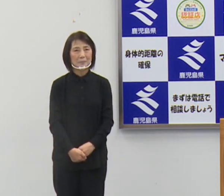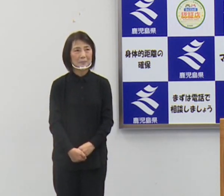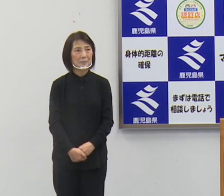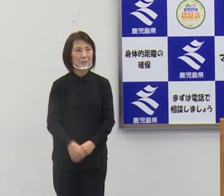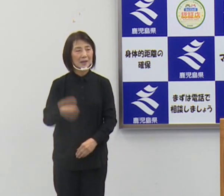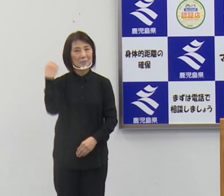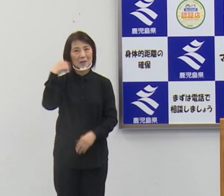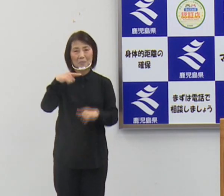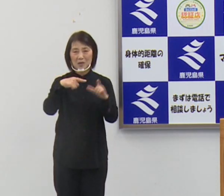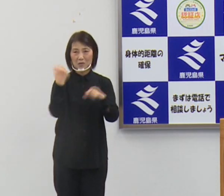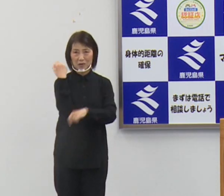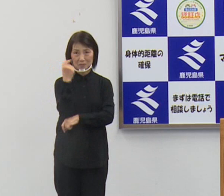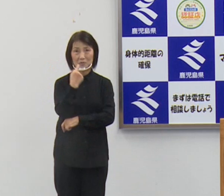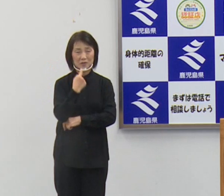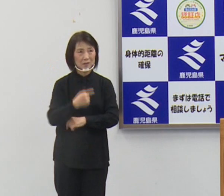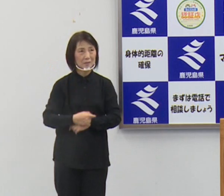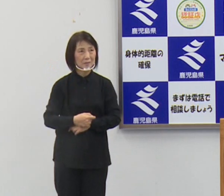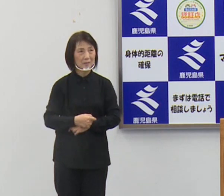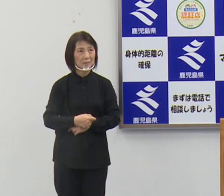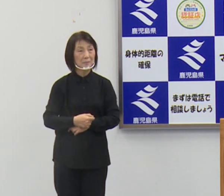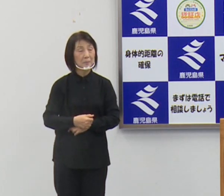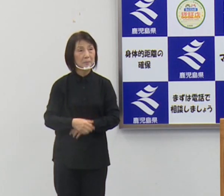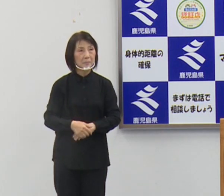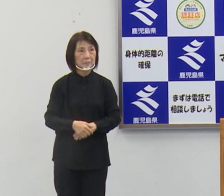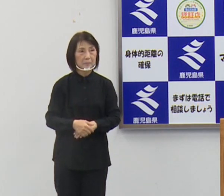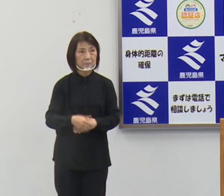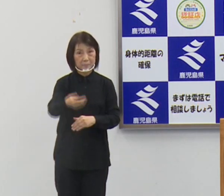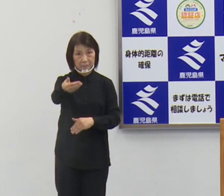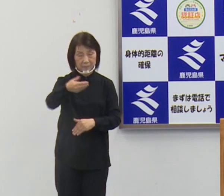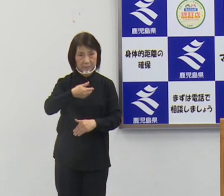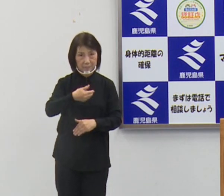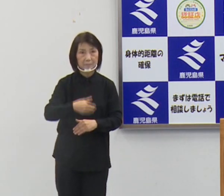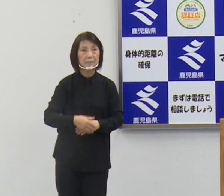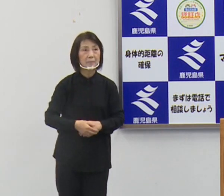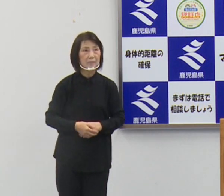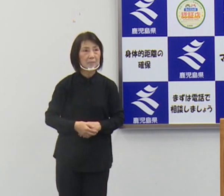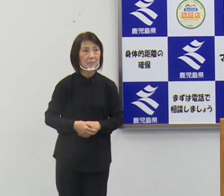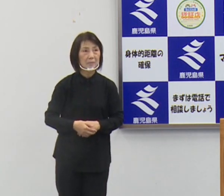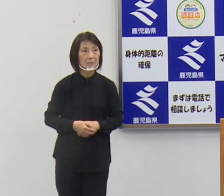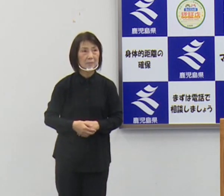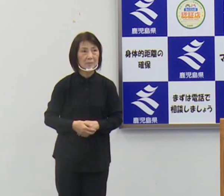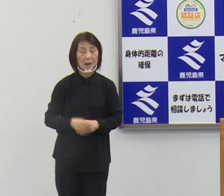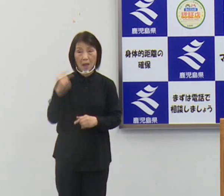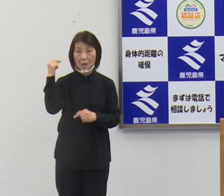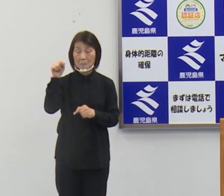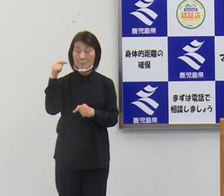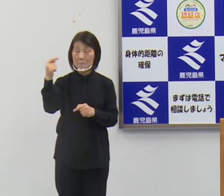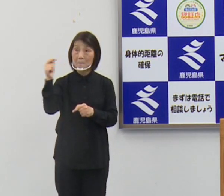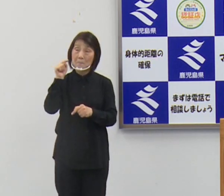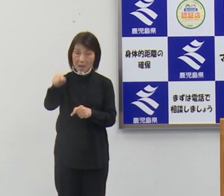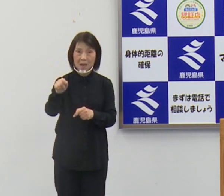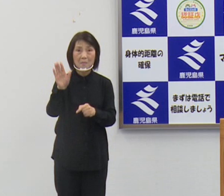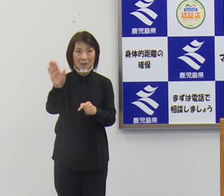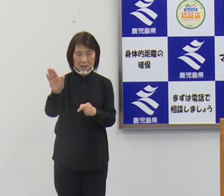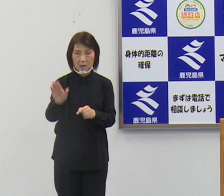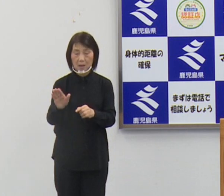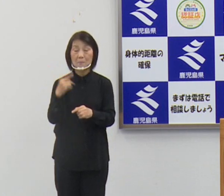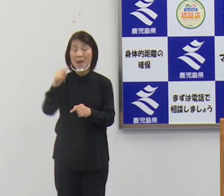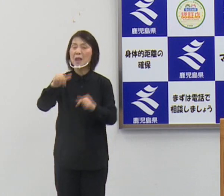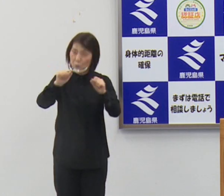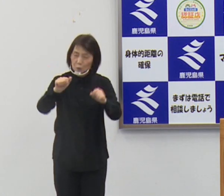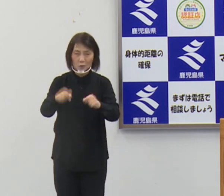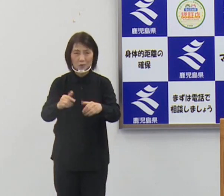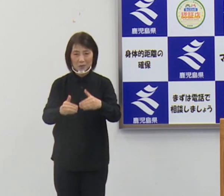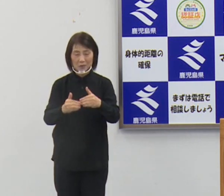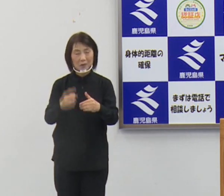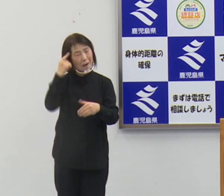南日本新聞浦添です。知事にお伺いしたいのは、命令まで今回踏み込んだと思うんですけども、踏み込んだ理由を改めて教え